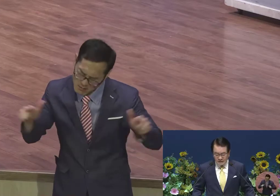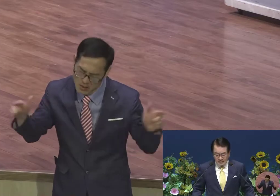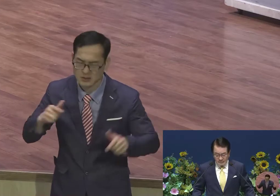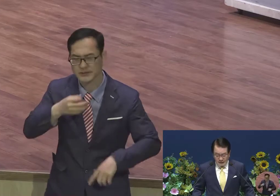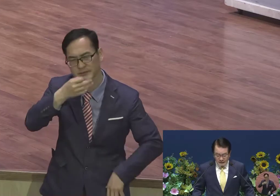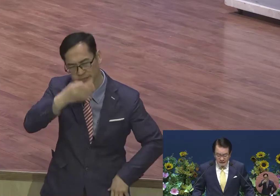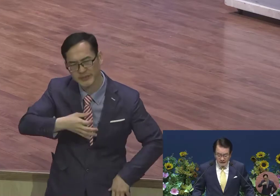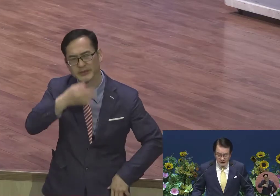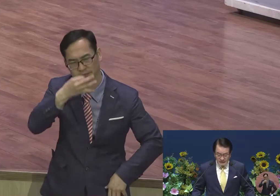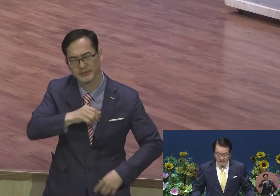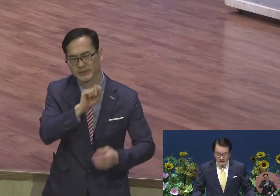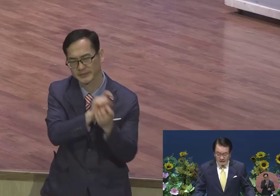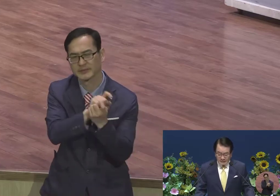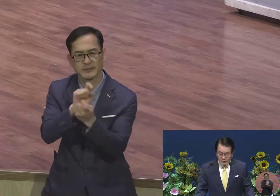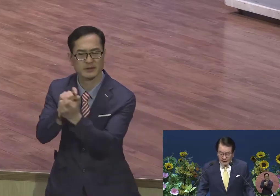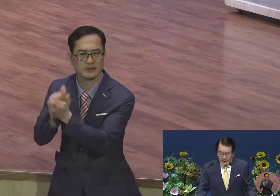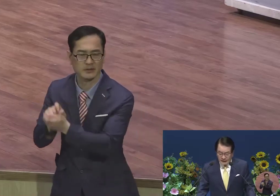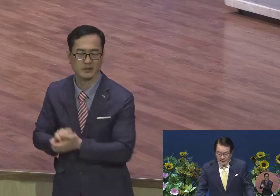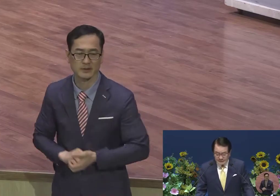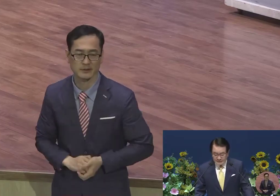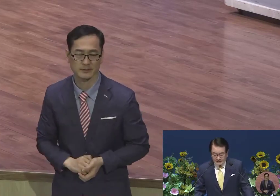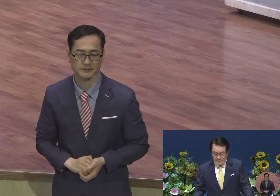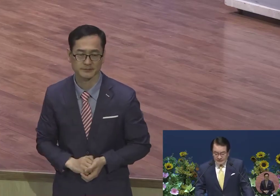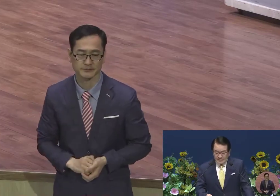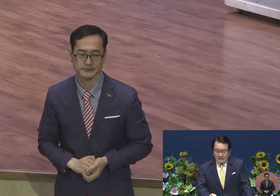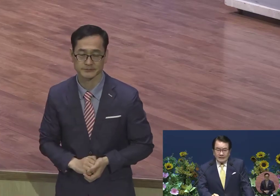문제들이 많이 걸려있기 때문에